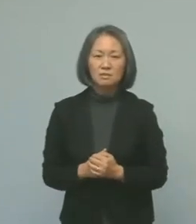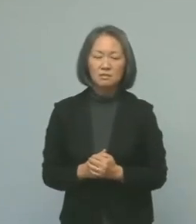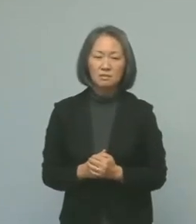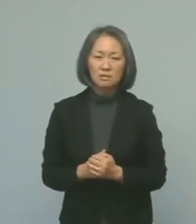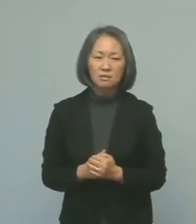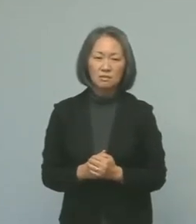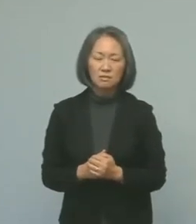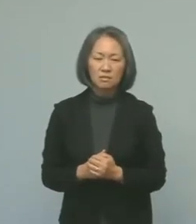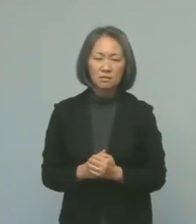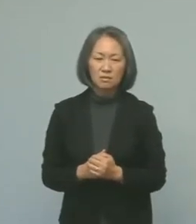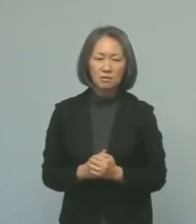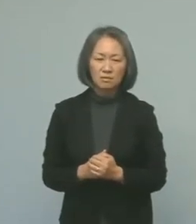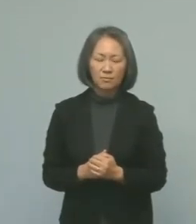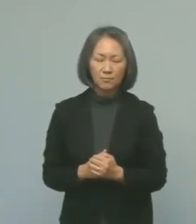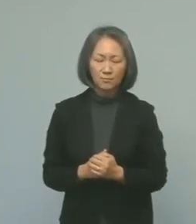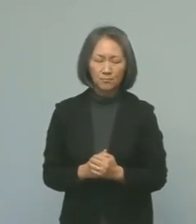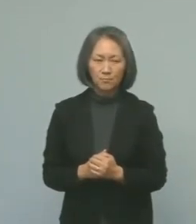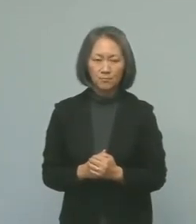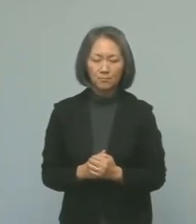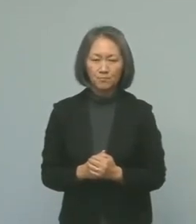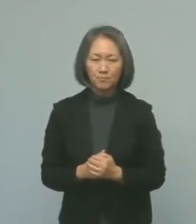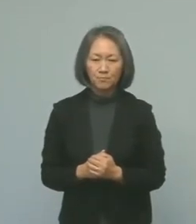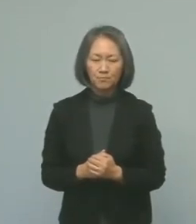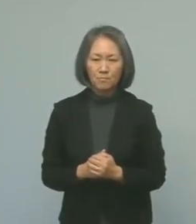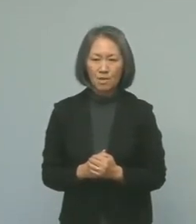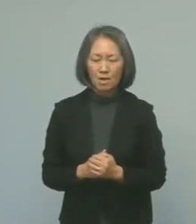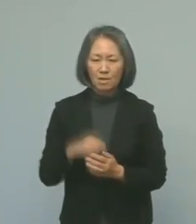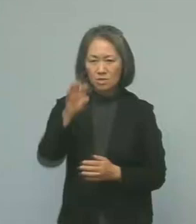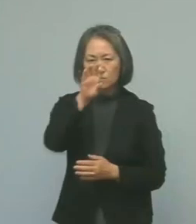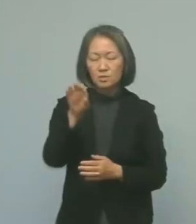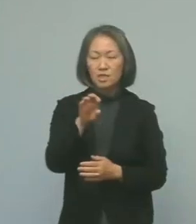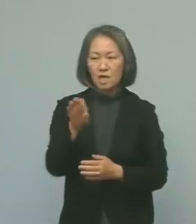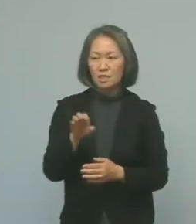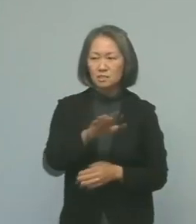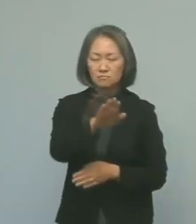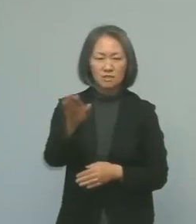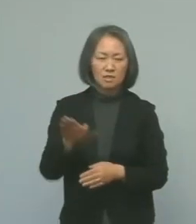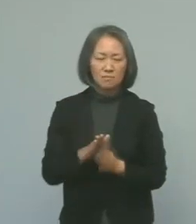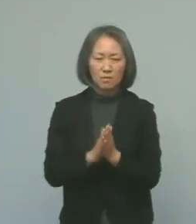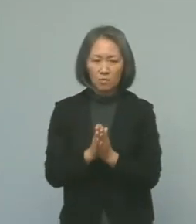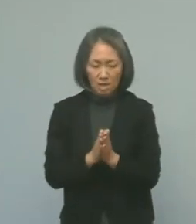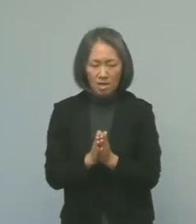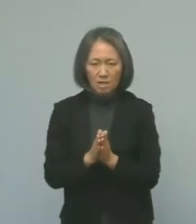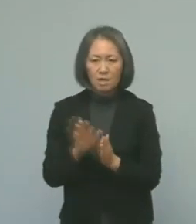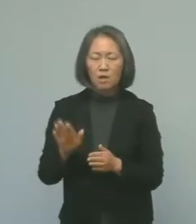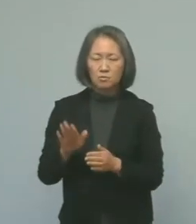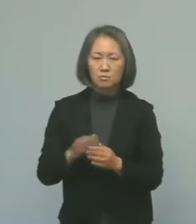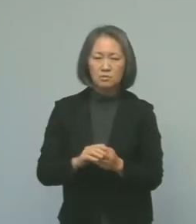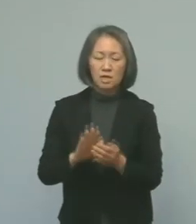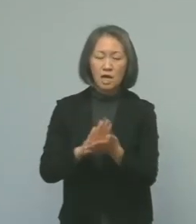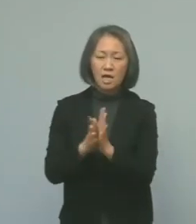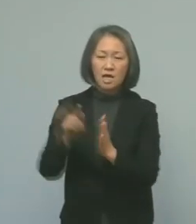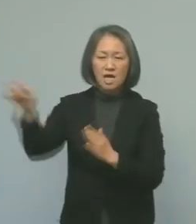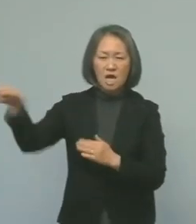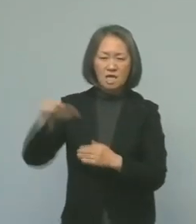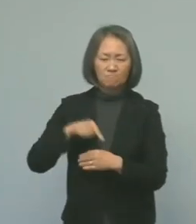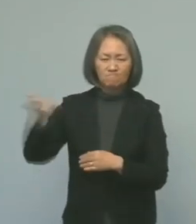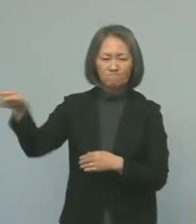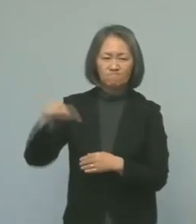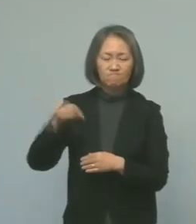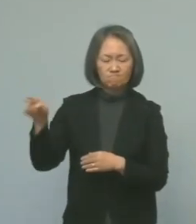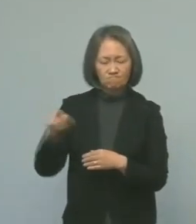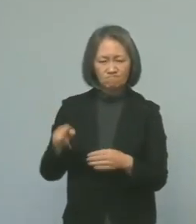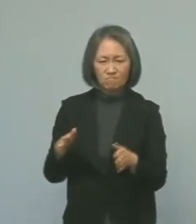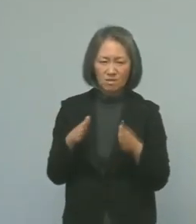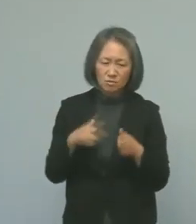それからですね、本当に何度も皆様にお願いをしておりますけれども、県外との往来は控えてい